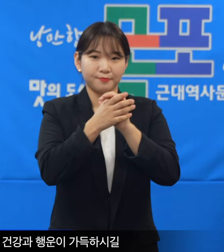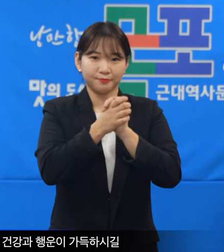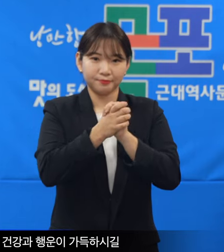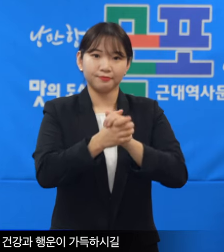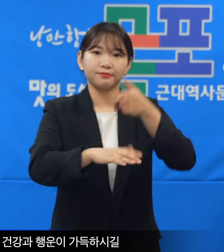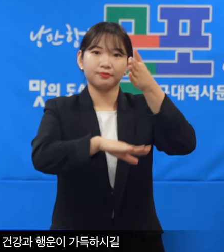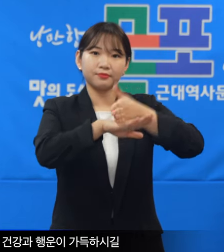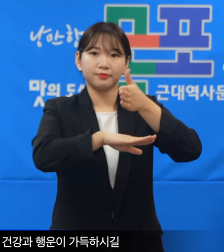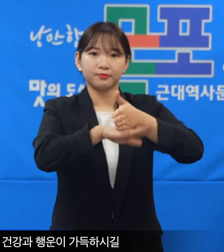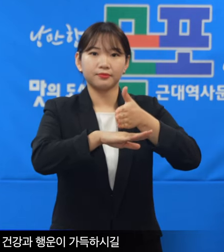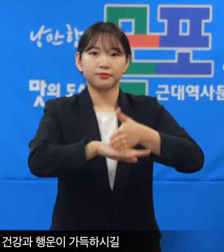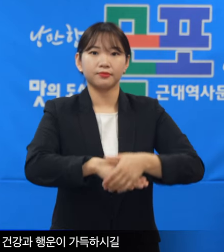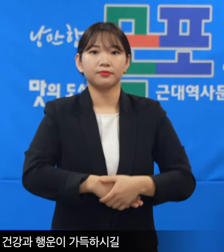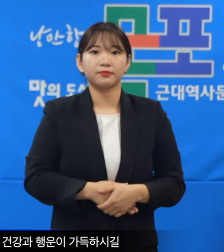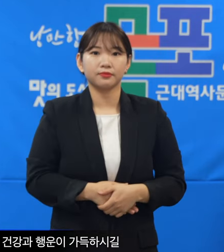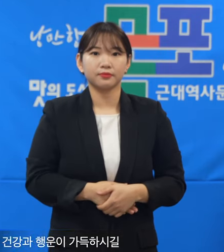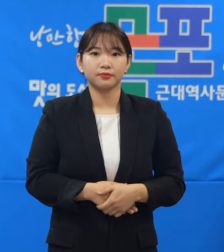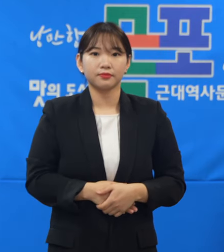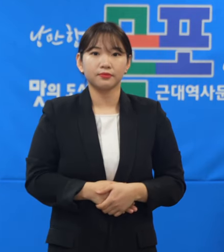기원합니다 감사합니다